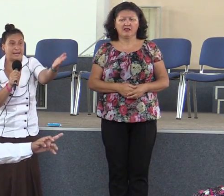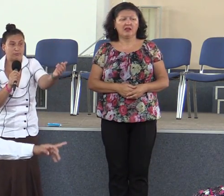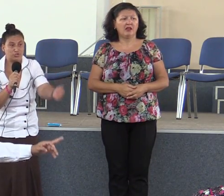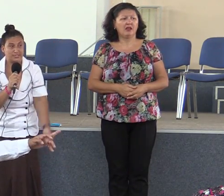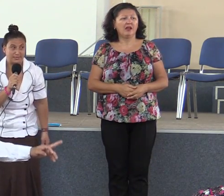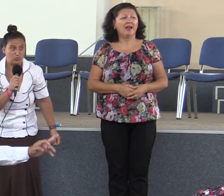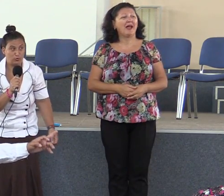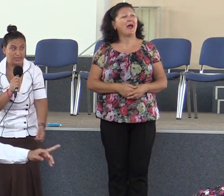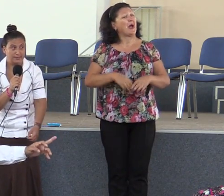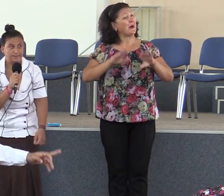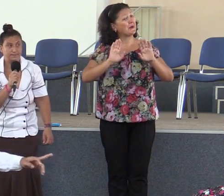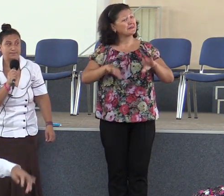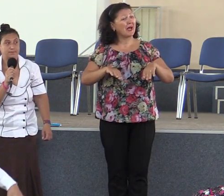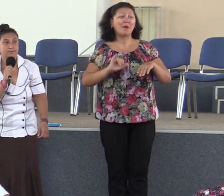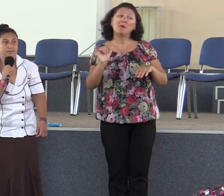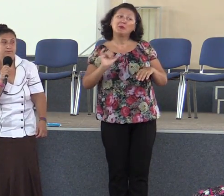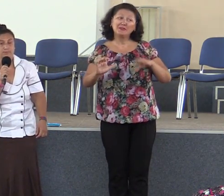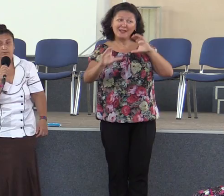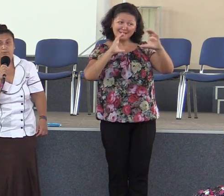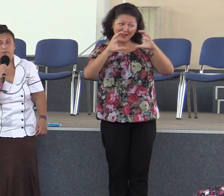o să am cu cine să comunic.